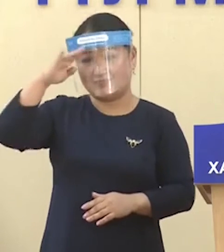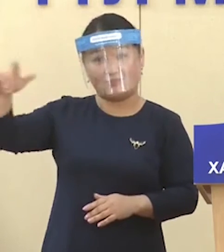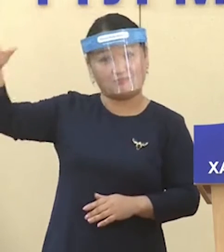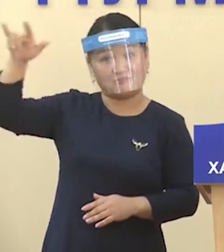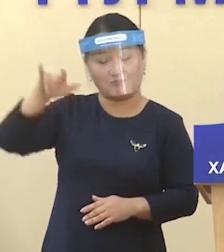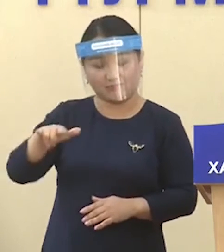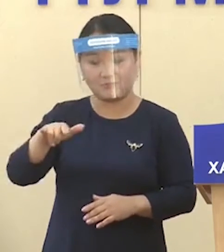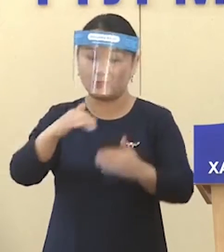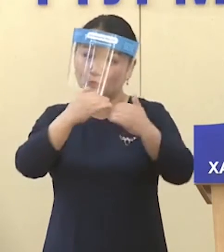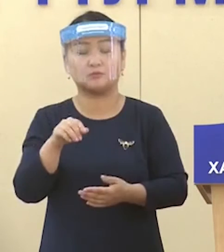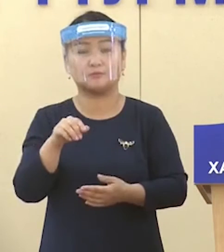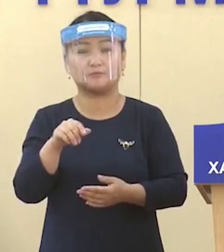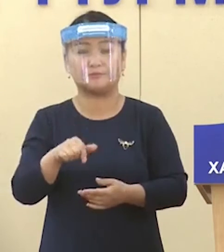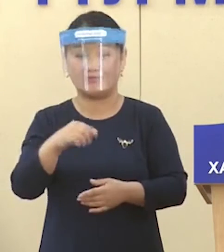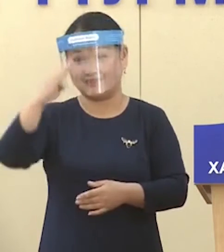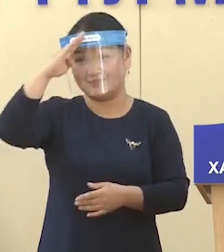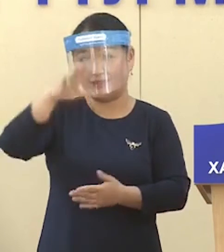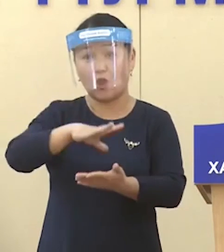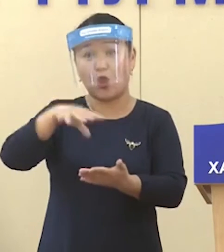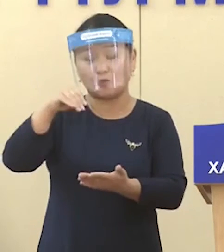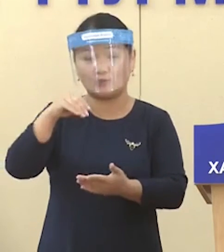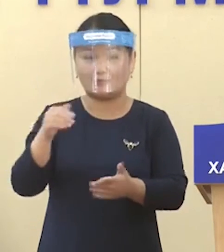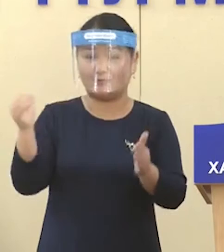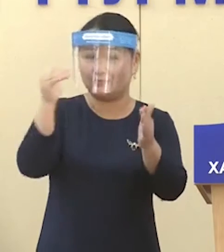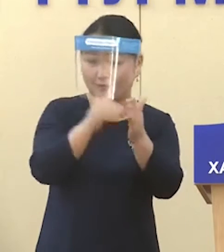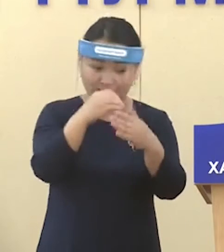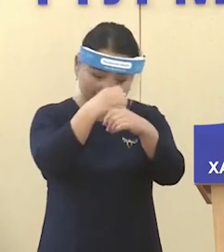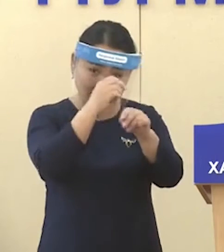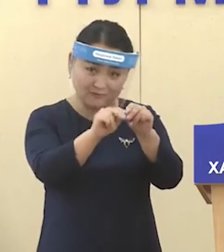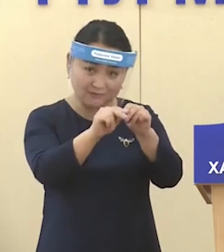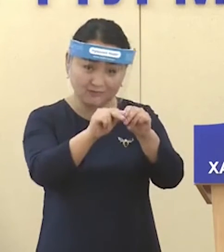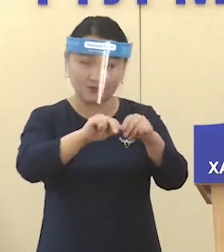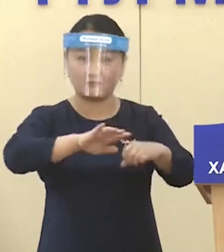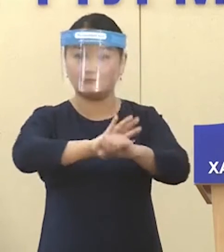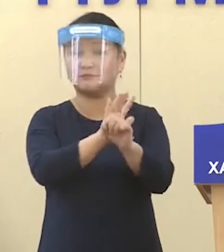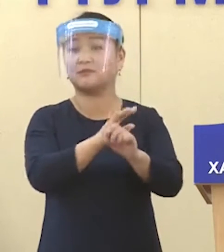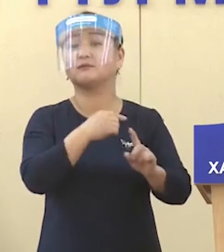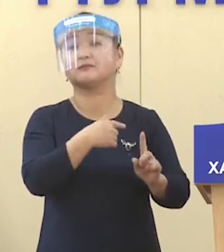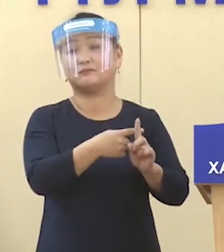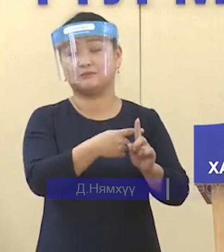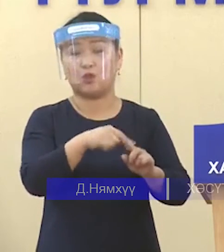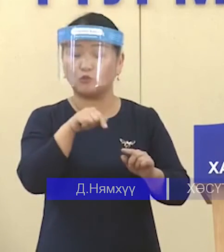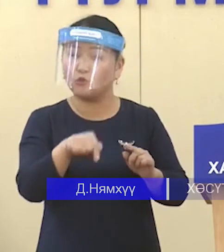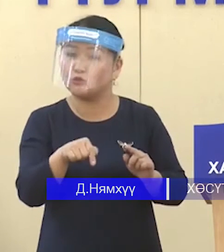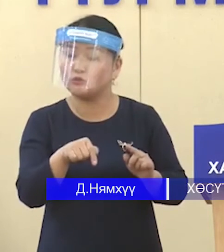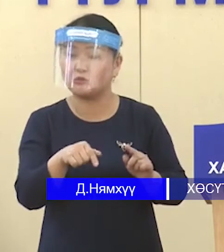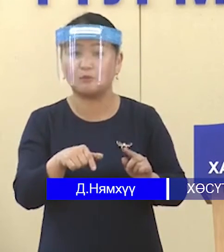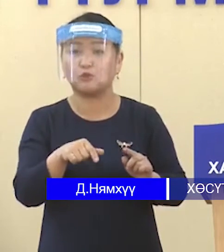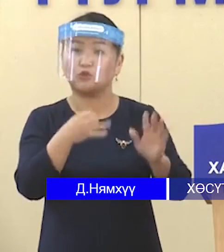ирж тусгаарлагдсан байсан цэргийн оюутны давтан шинжилгээнд коронавирус илэрлээ. Ингээд өнөөдрийн хувьд бол